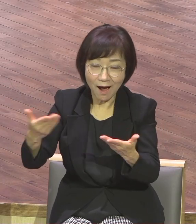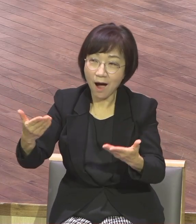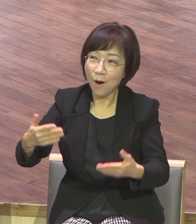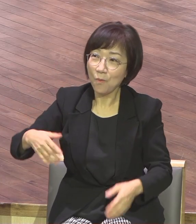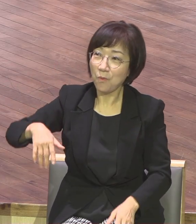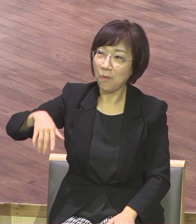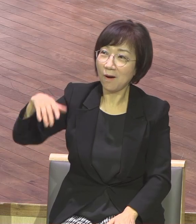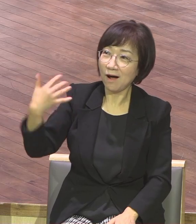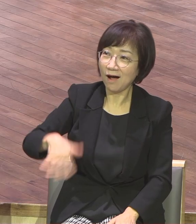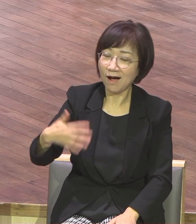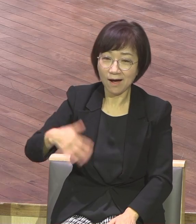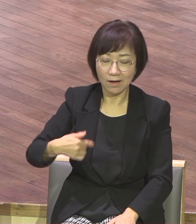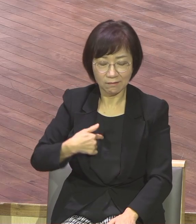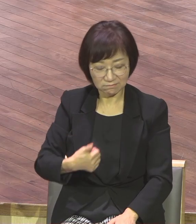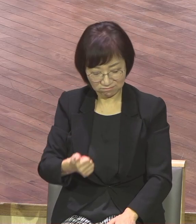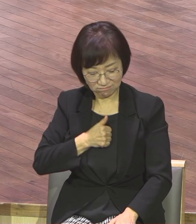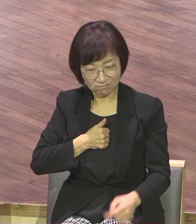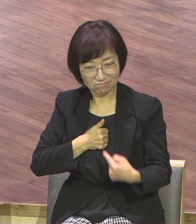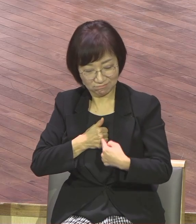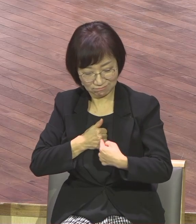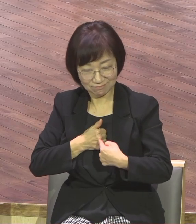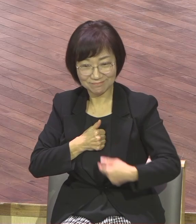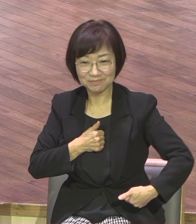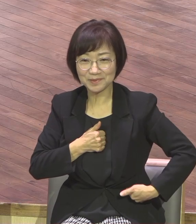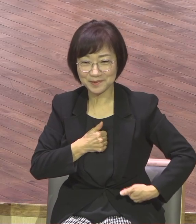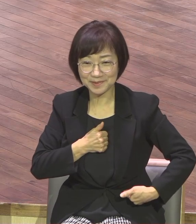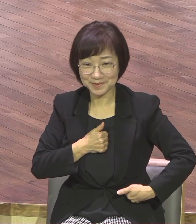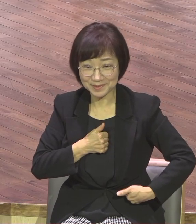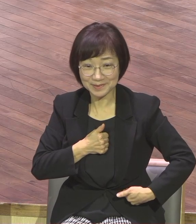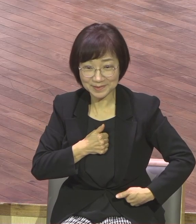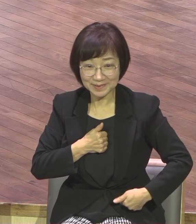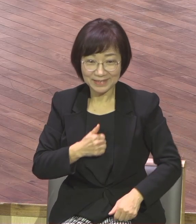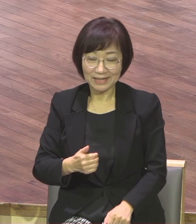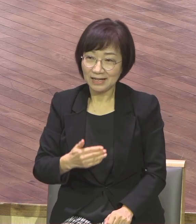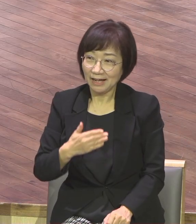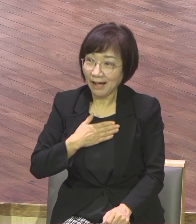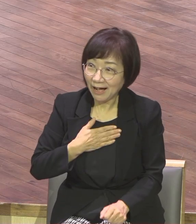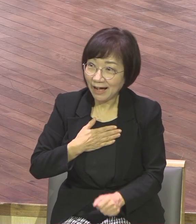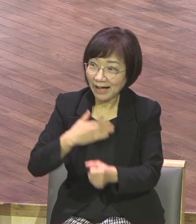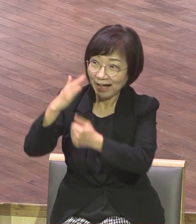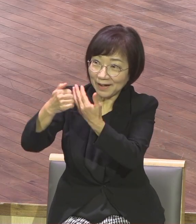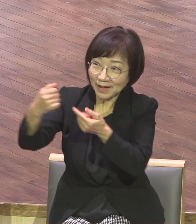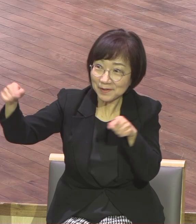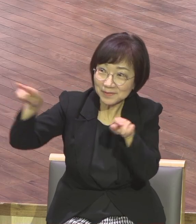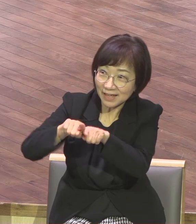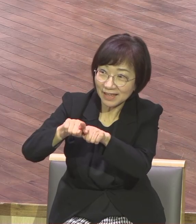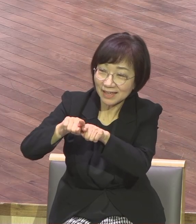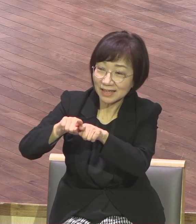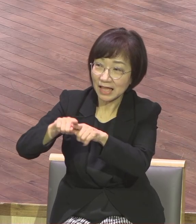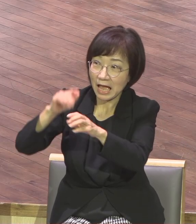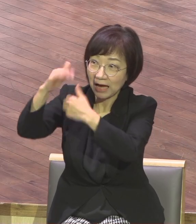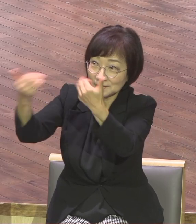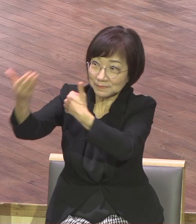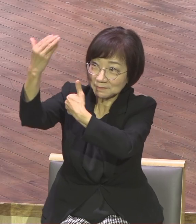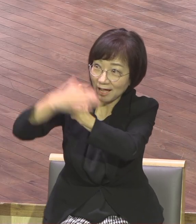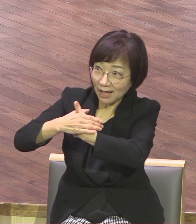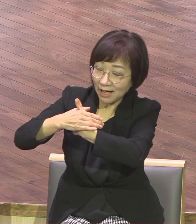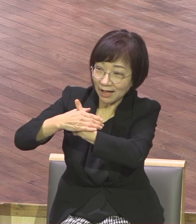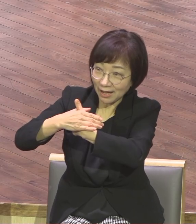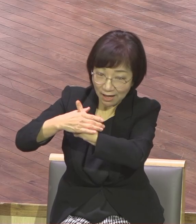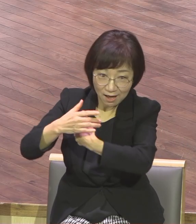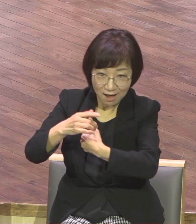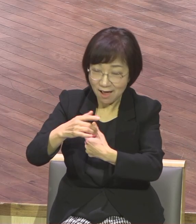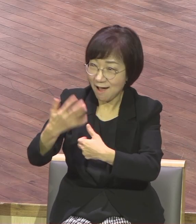얼마나 놀랍습니까? 내가 하나님과 동역한다. 삼일조 하나님 맡긴 직분 이